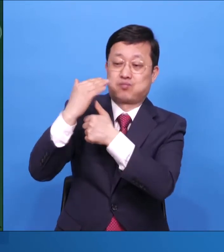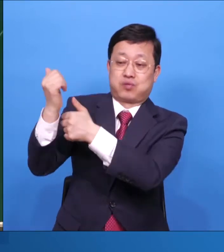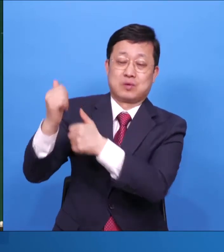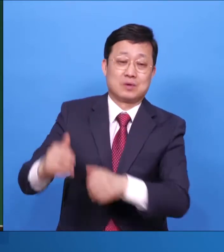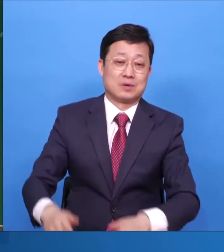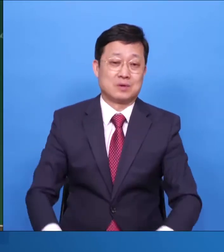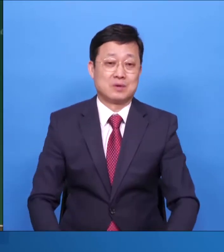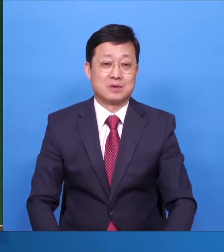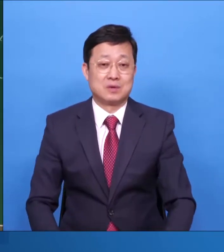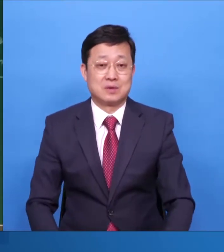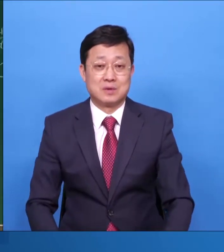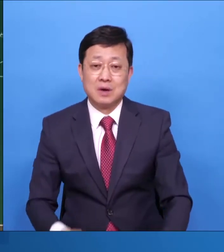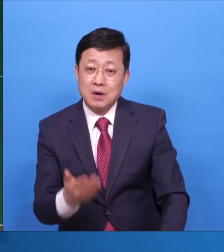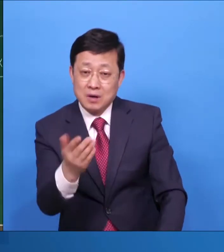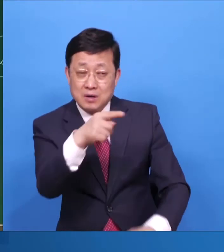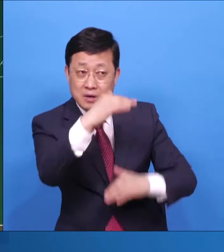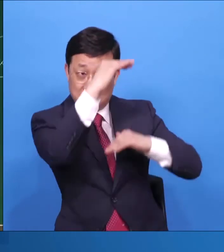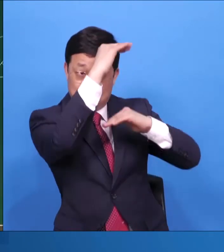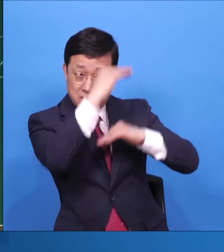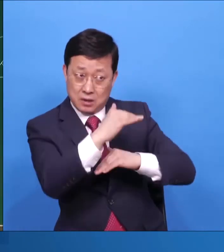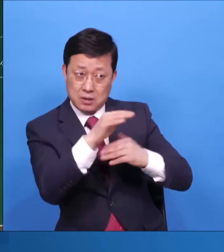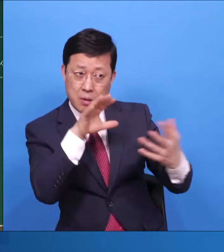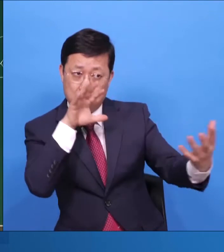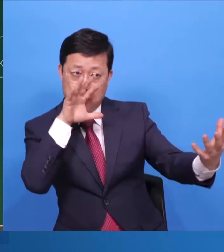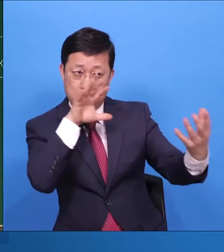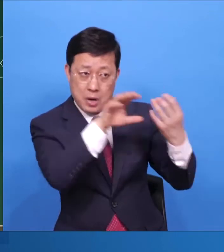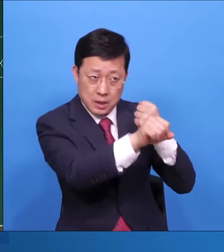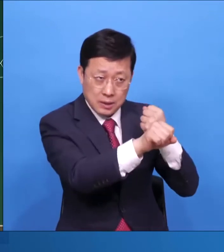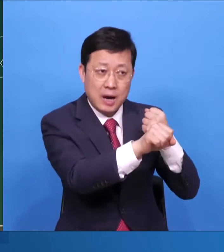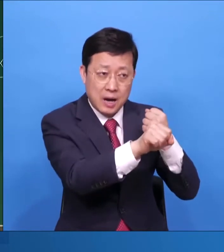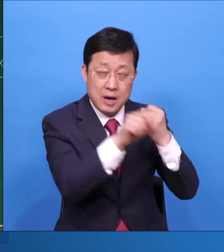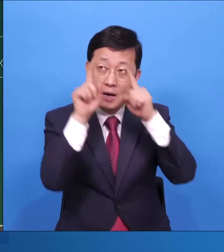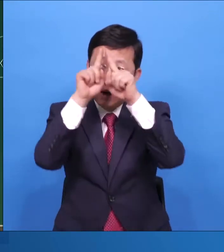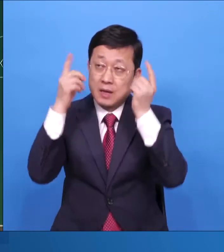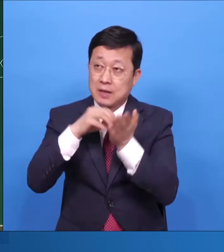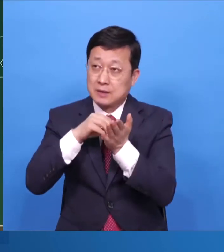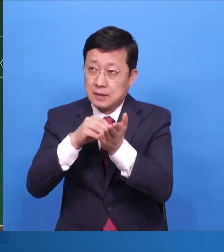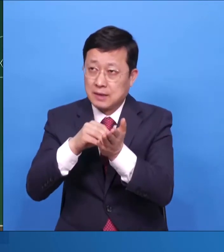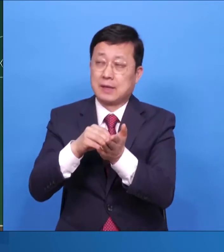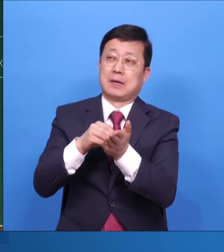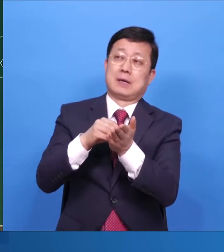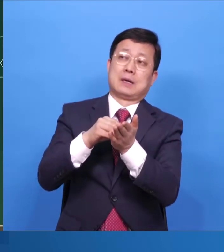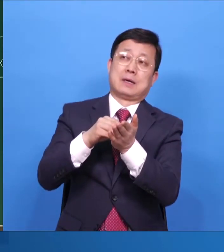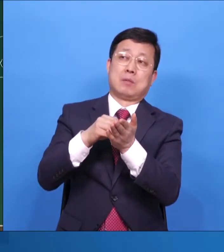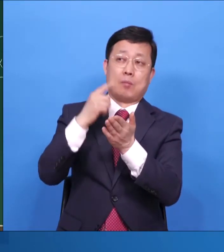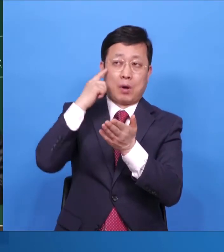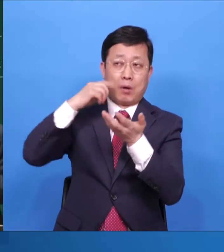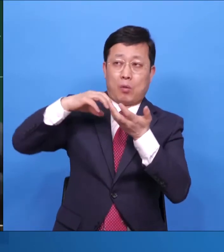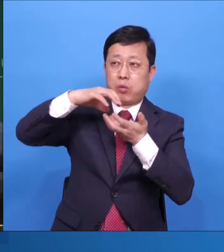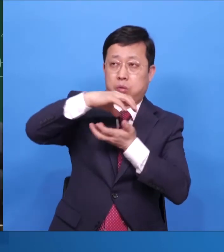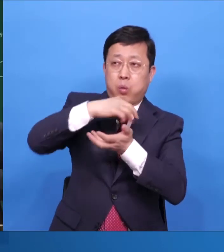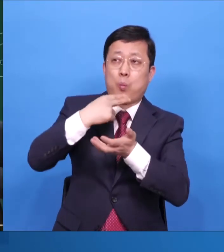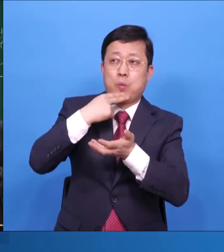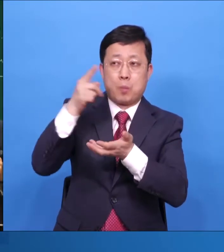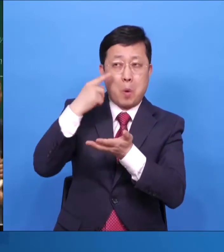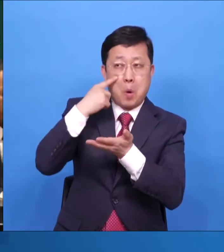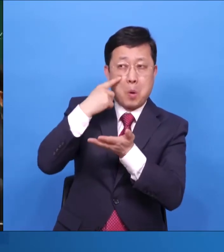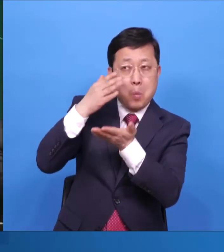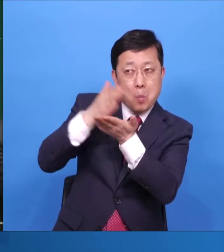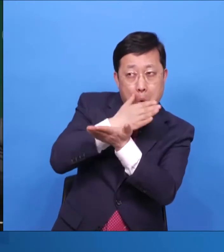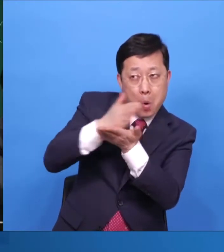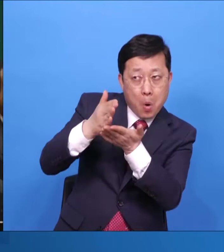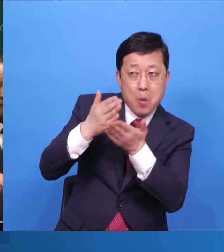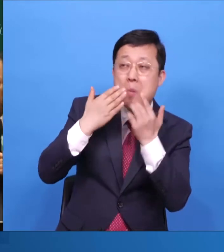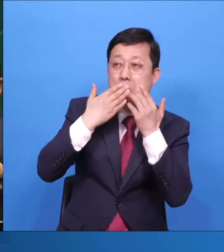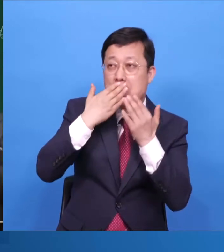이 사실만 알아도 앞으로 대학 가서 헷갈리지 않습니다. 헷갈리지 마세요. Aunque solamente conozcan esta realidad que les